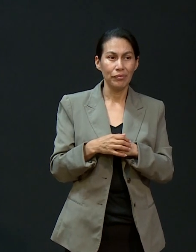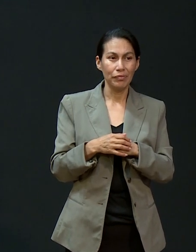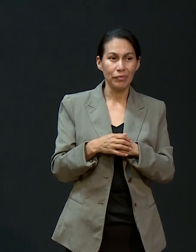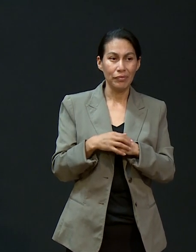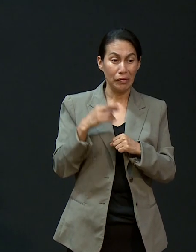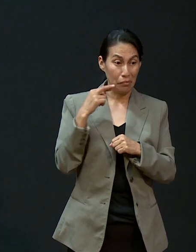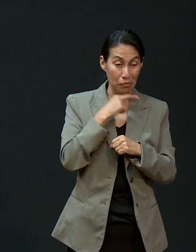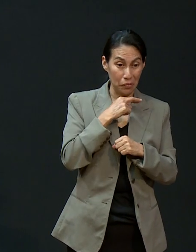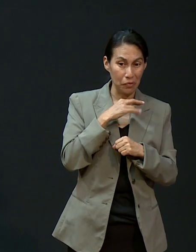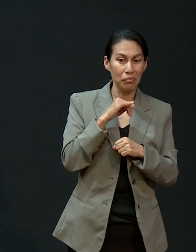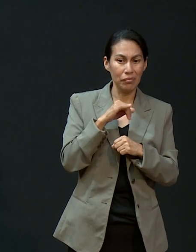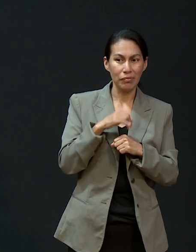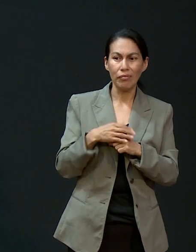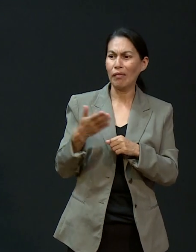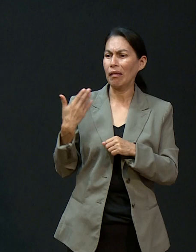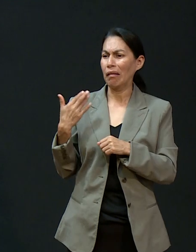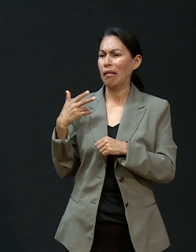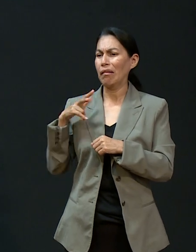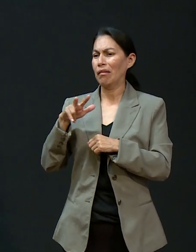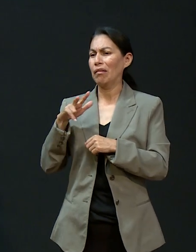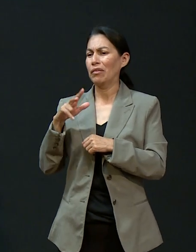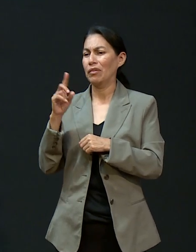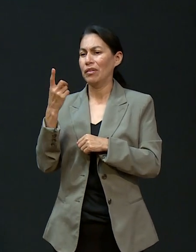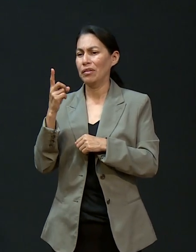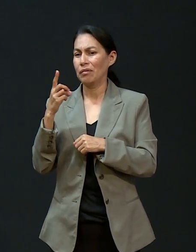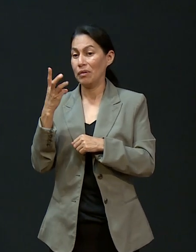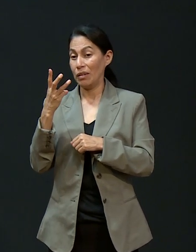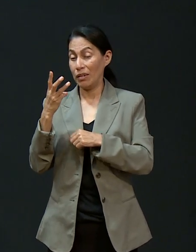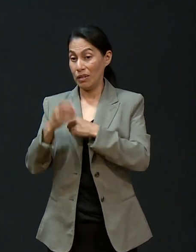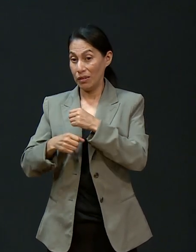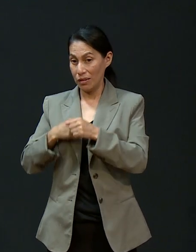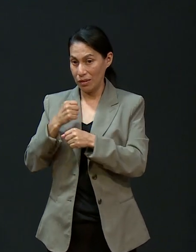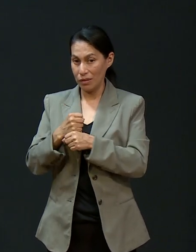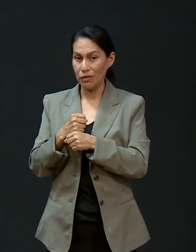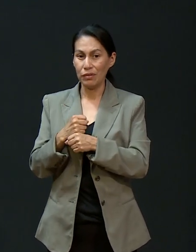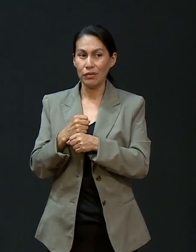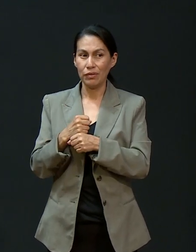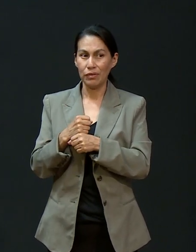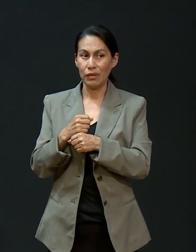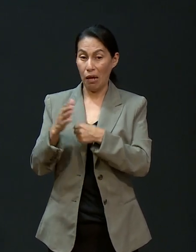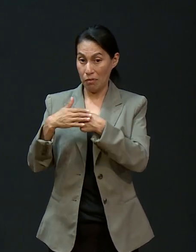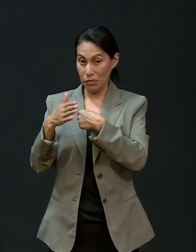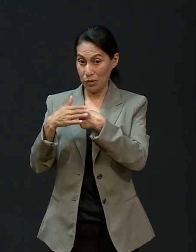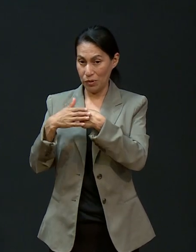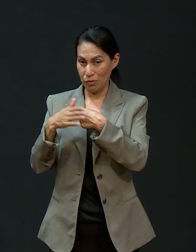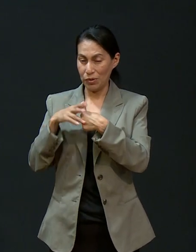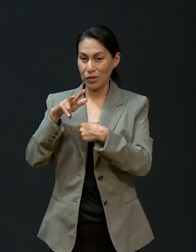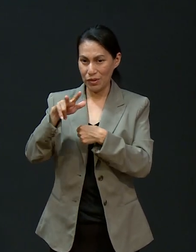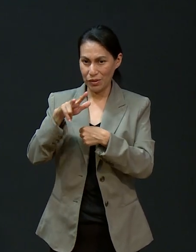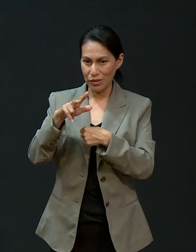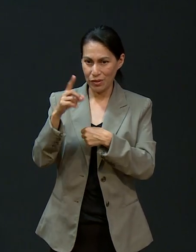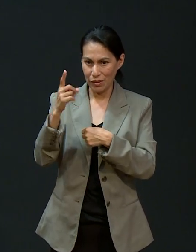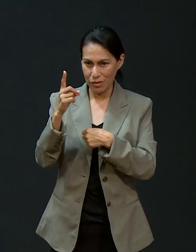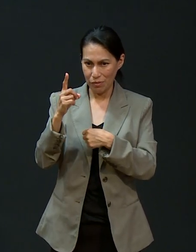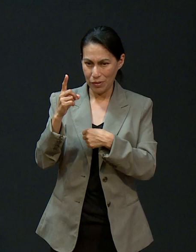años? Completamos tres años. pasa el tiempo? Sí, 18 de diciembre. Vamos a completar tres años. Y pues,